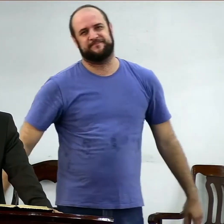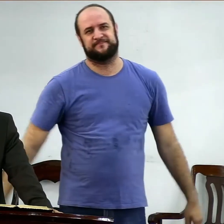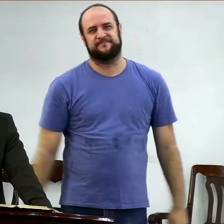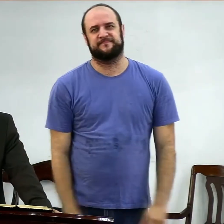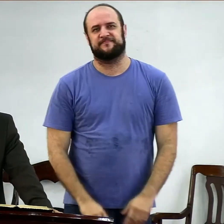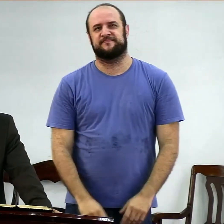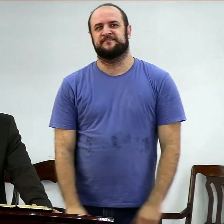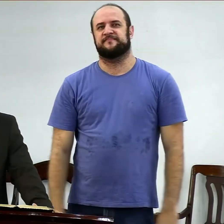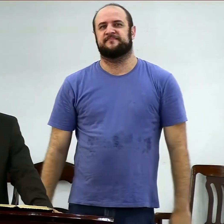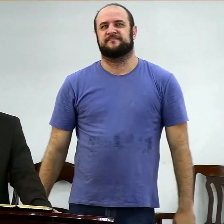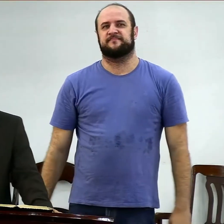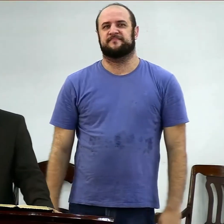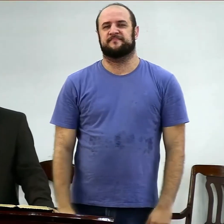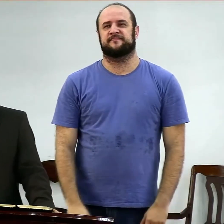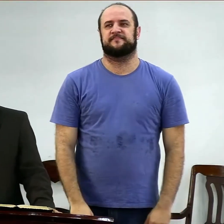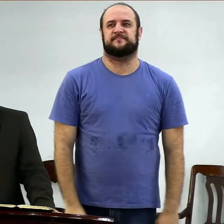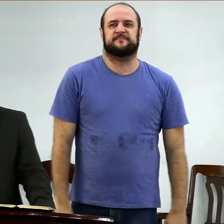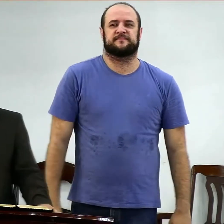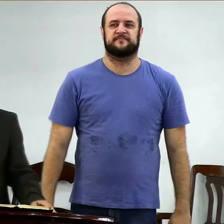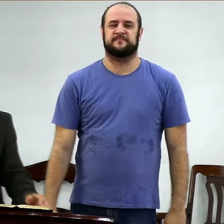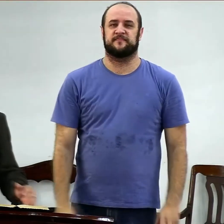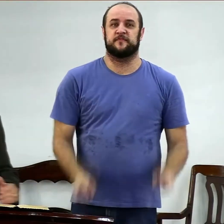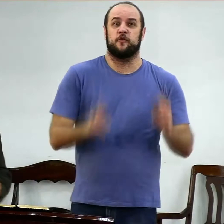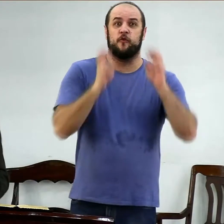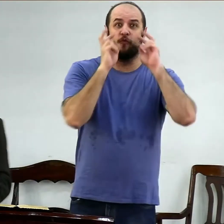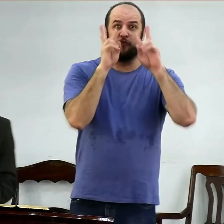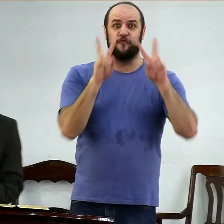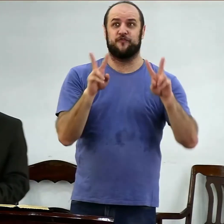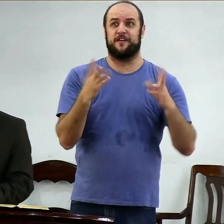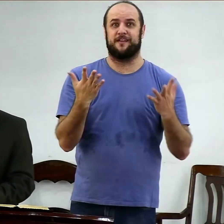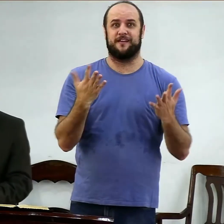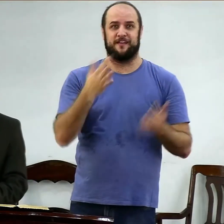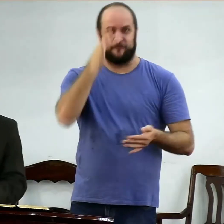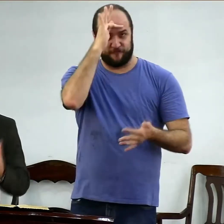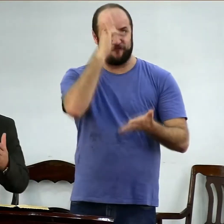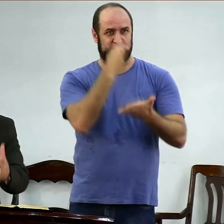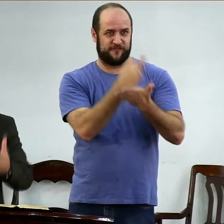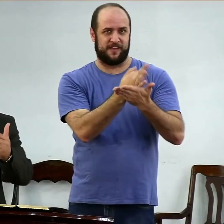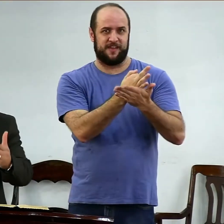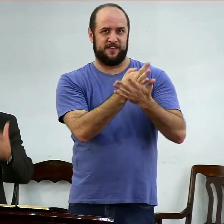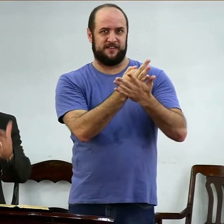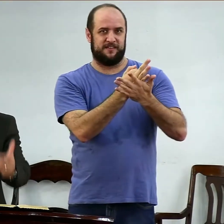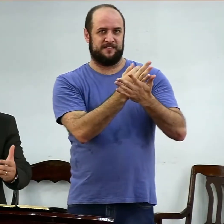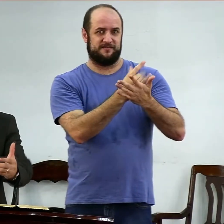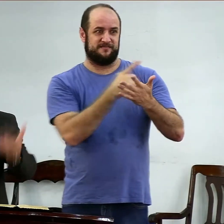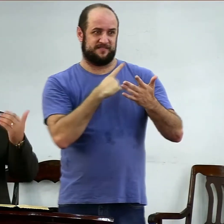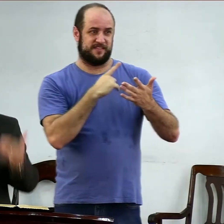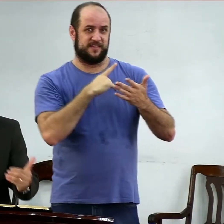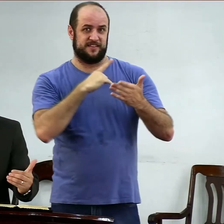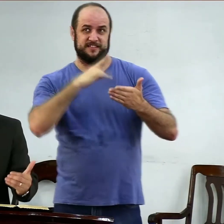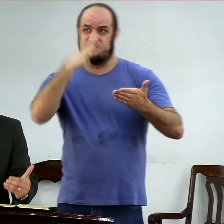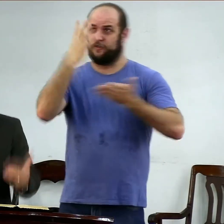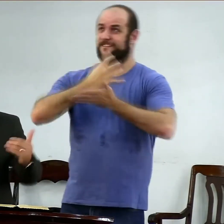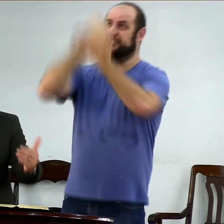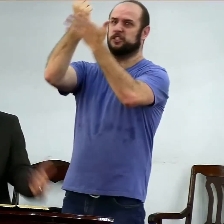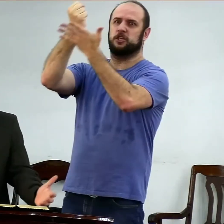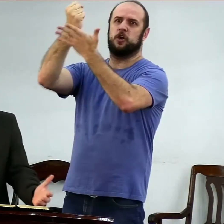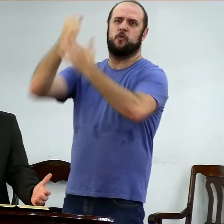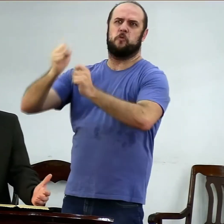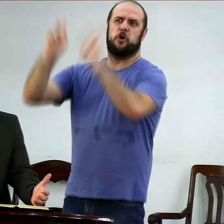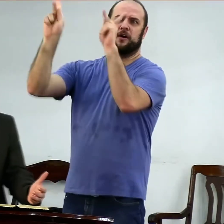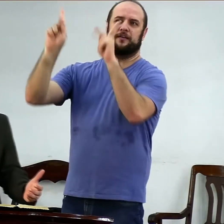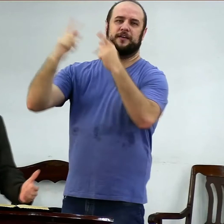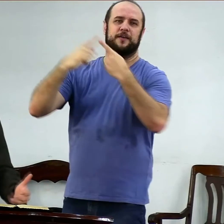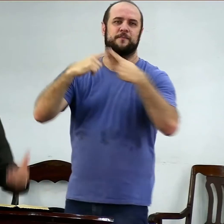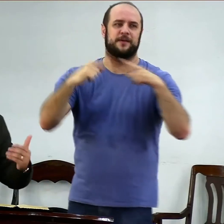E veja que incoerência. Às vezes nós temos fé em coisas maiores como a salvação, mas nas menores como a